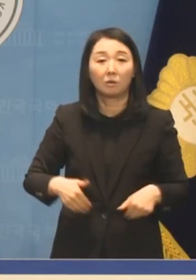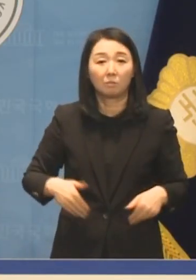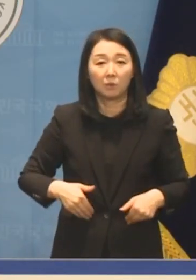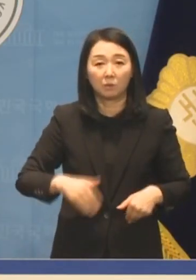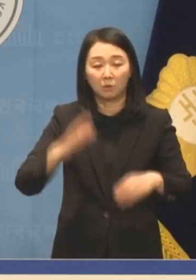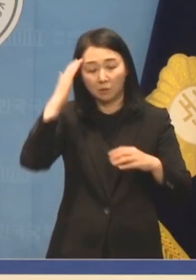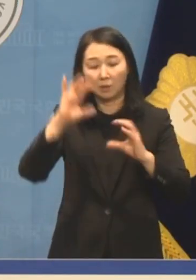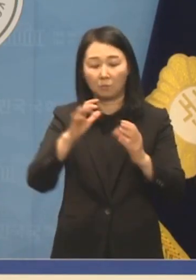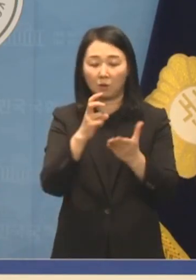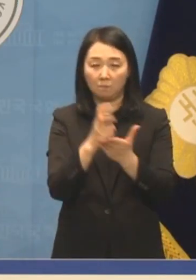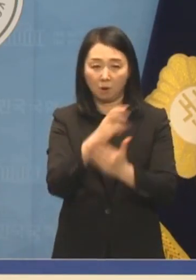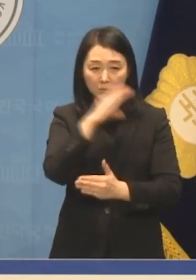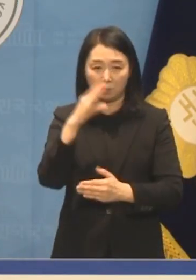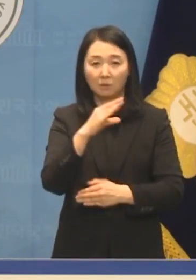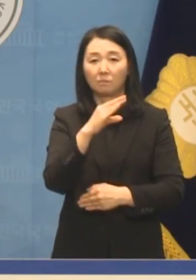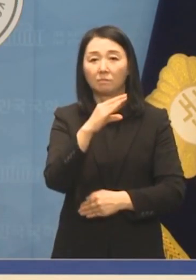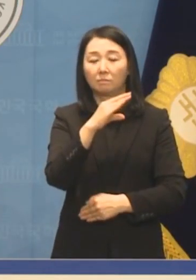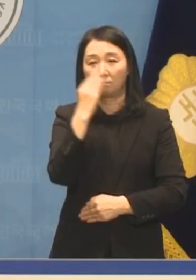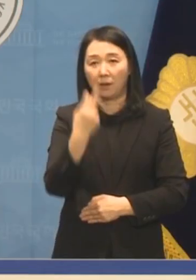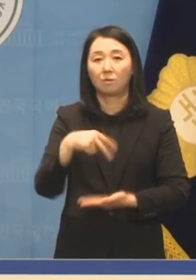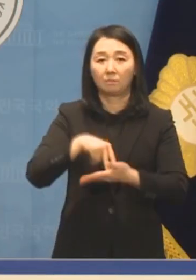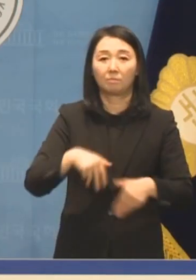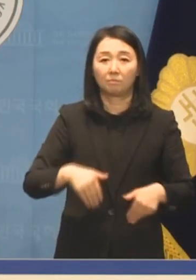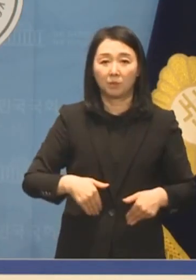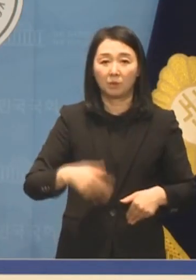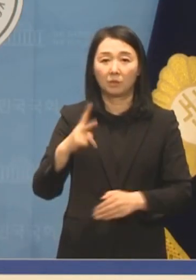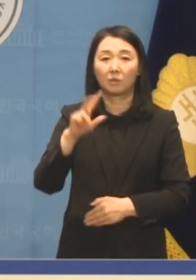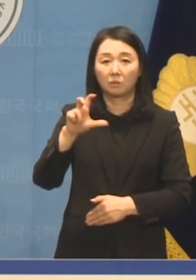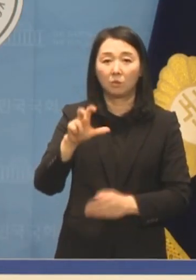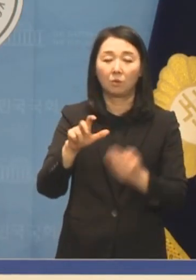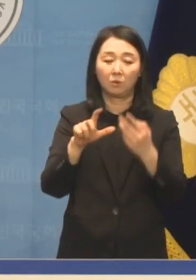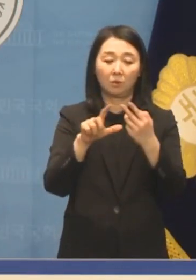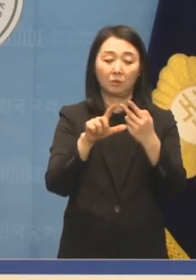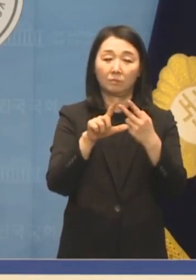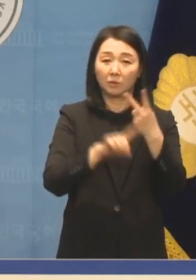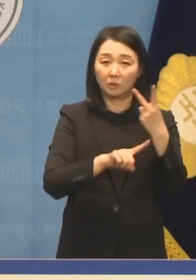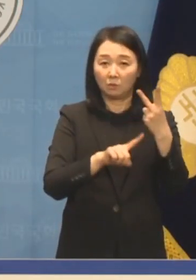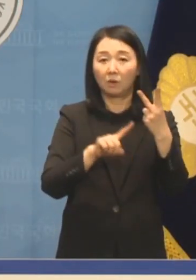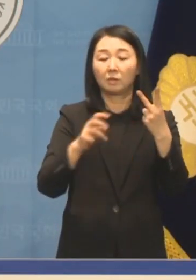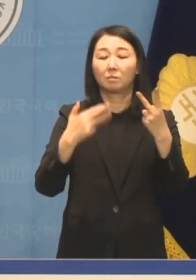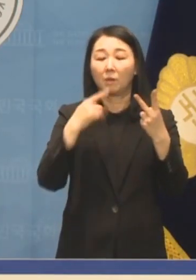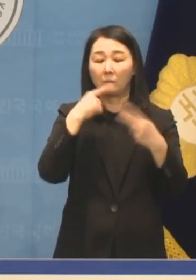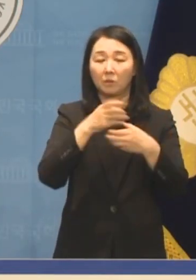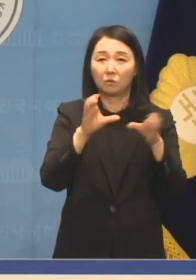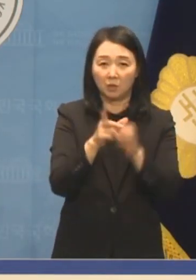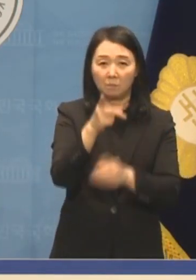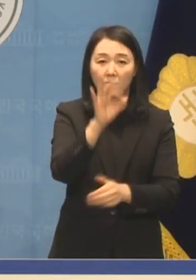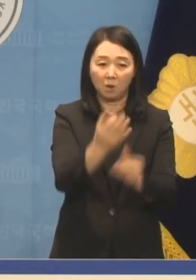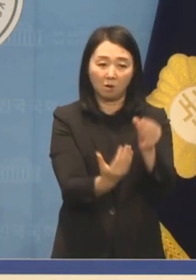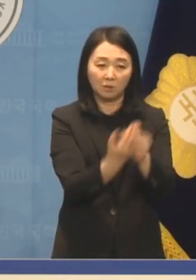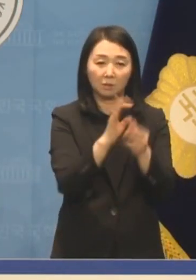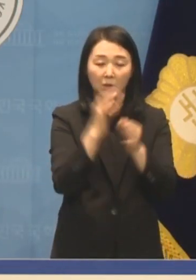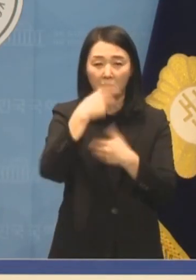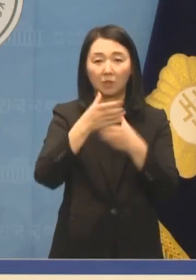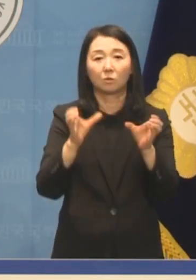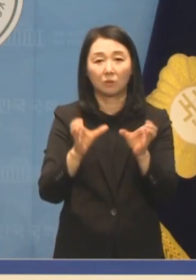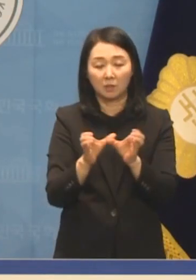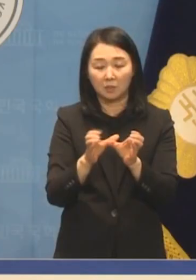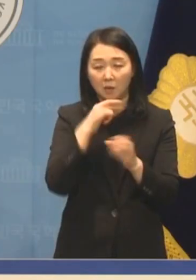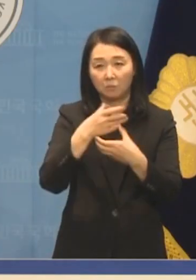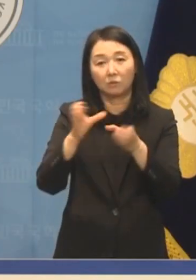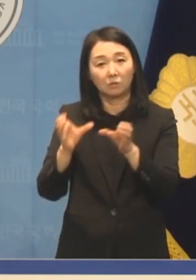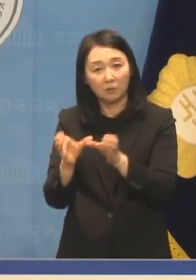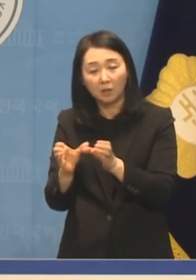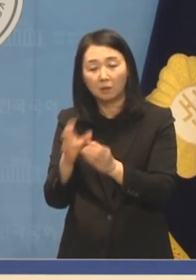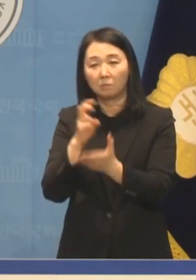법과 정의를 바로 세워야 합니다. 2025년 2월 18일 더불어민주당 명태균 게이트 진상조사단